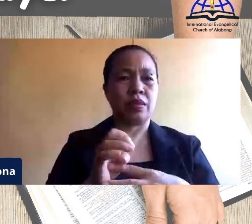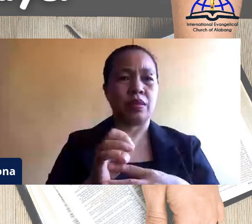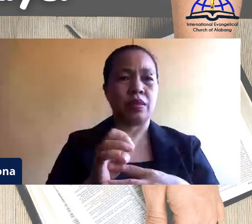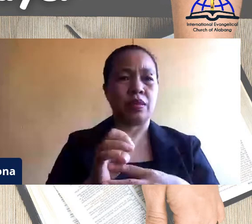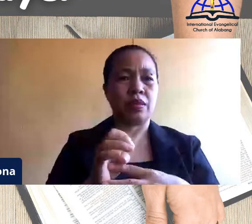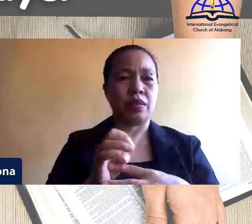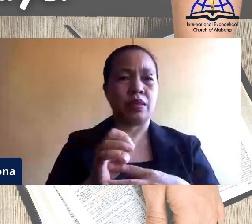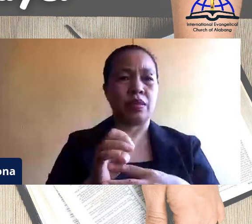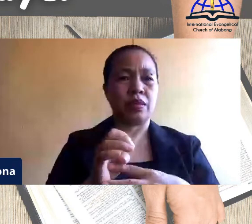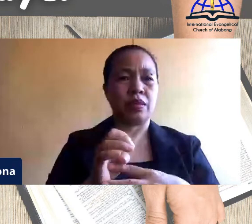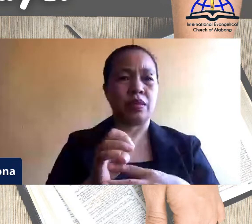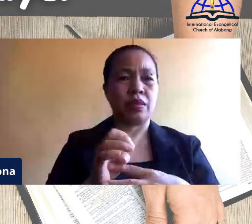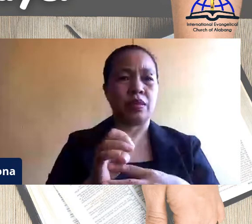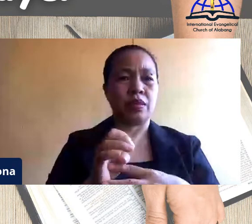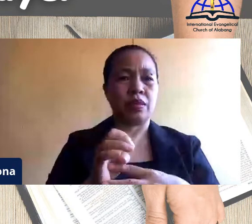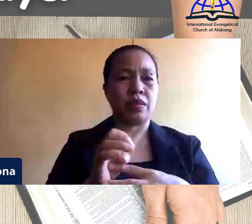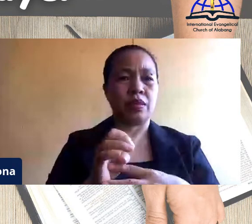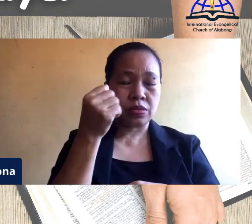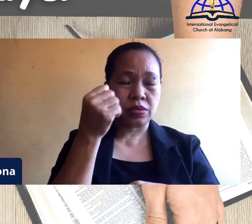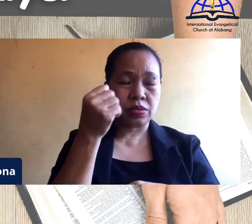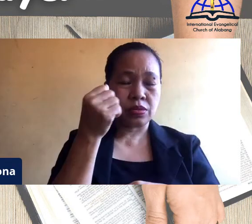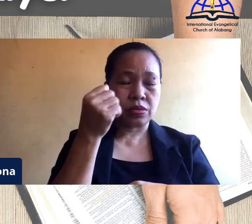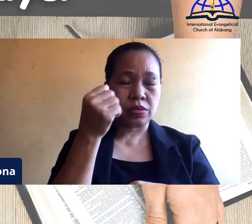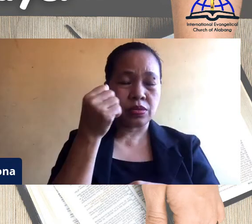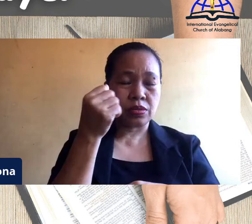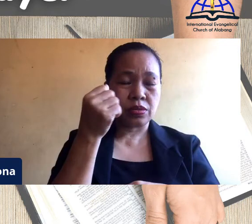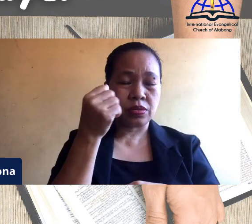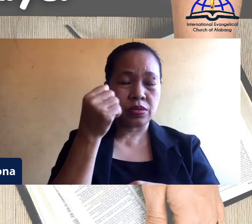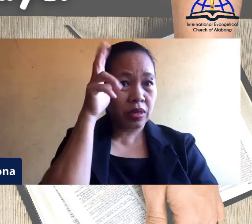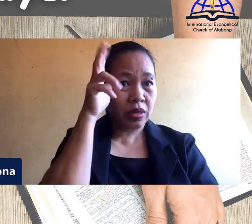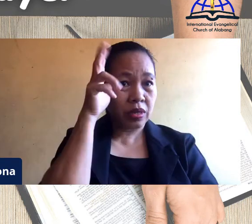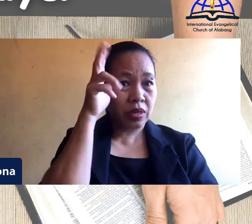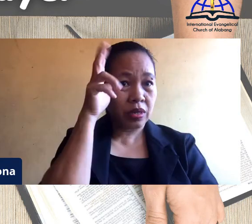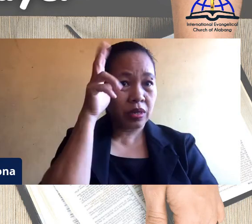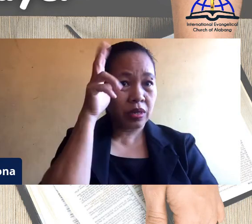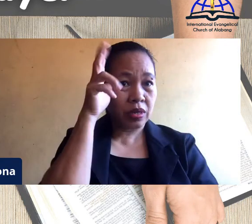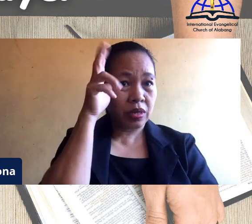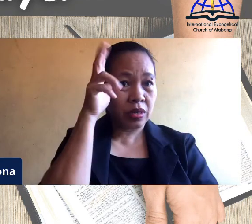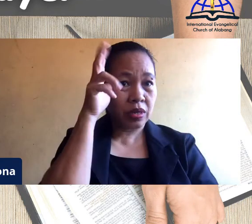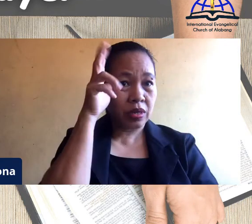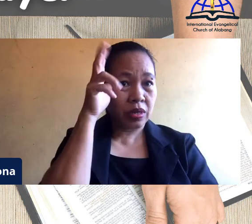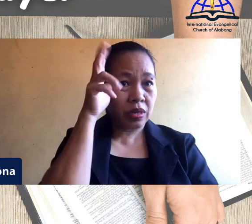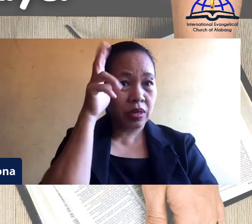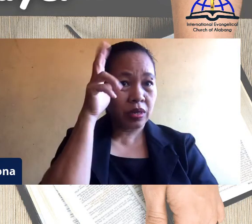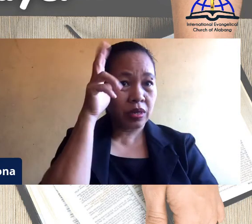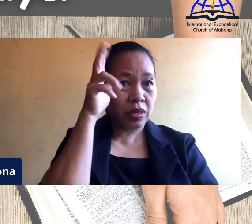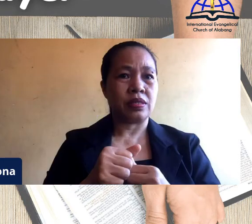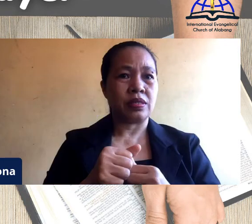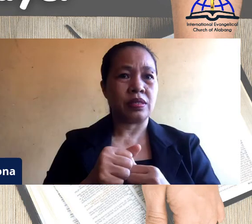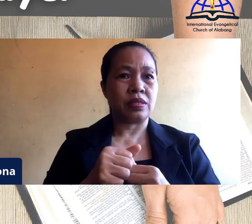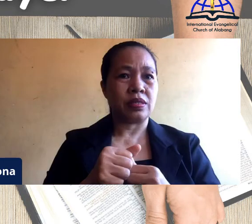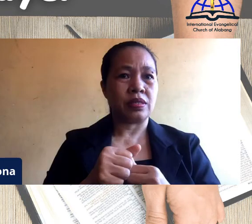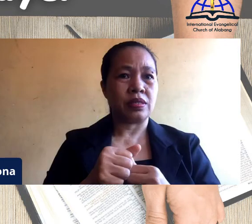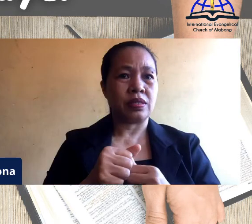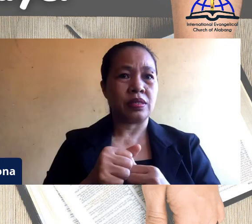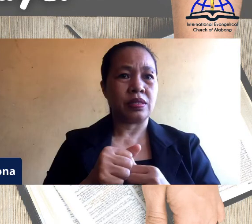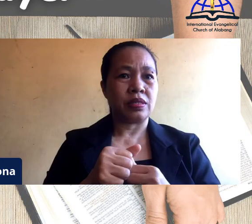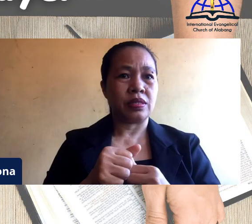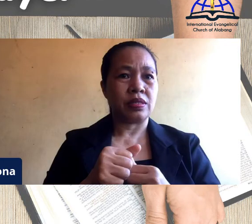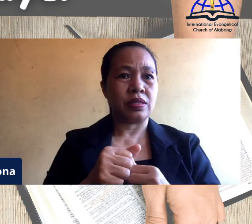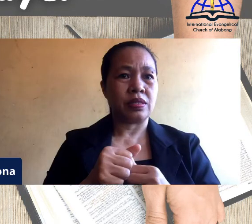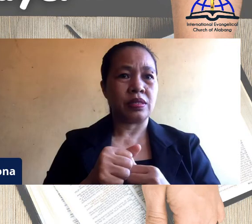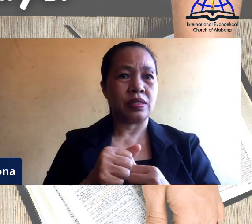still has power. However, yung kanyang authority has been taken